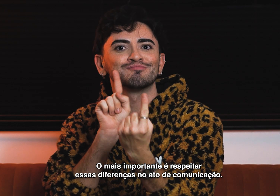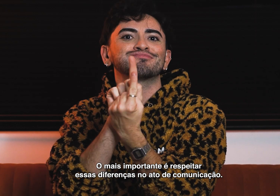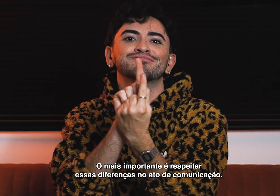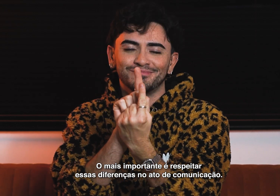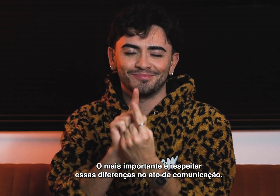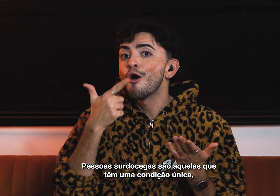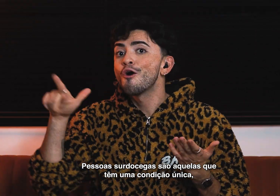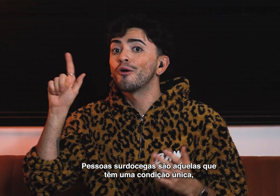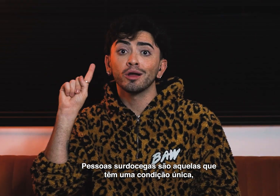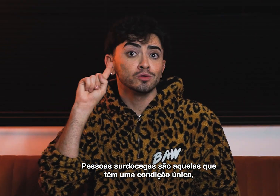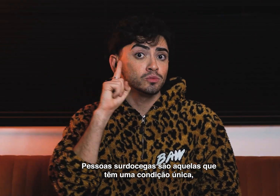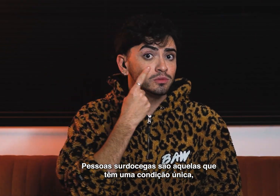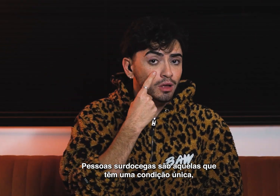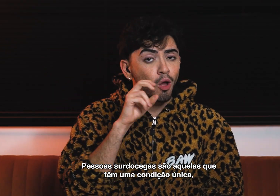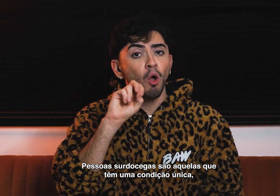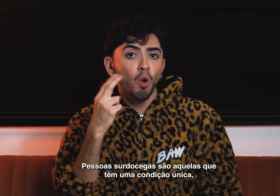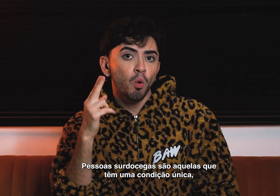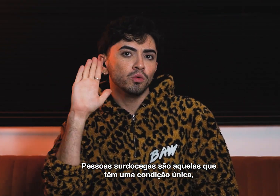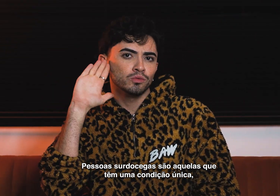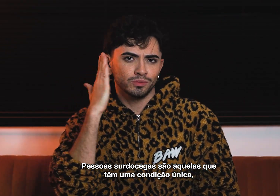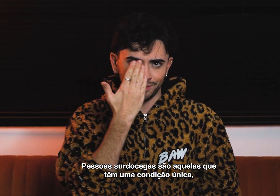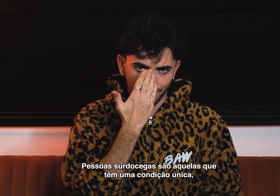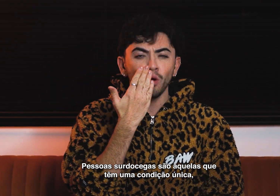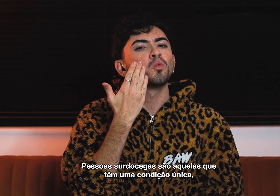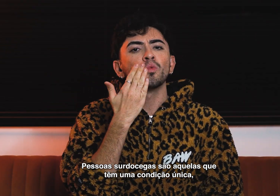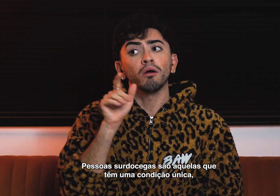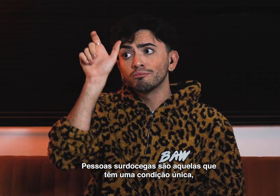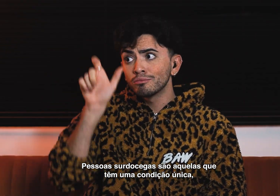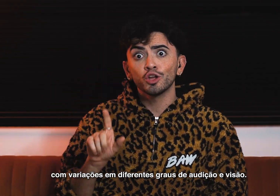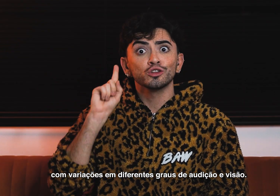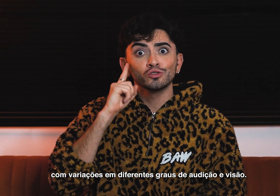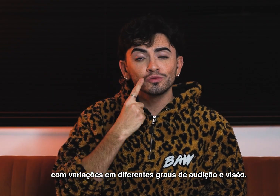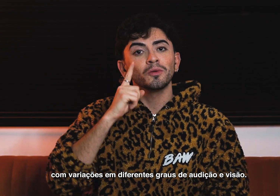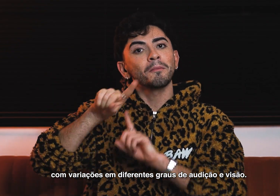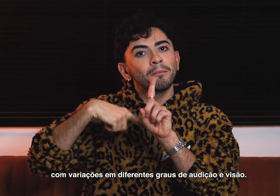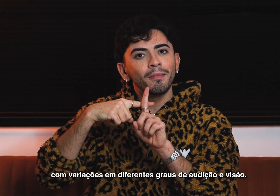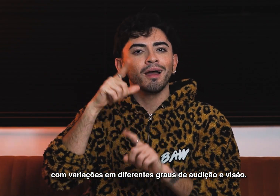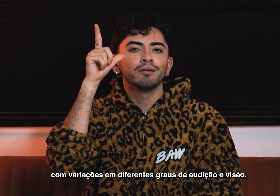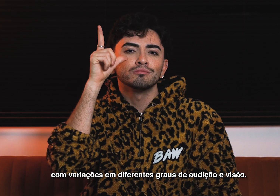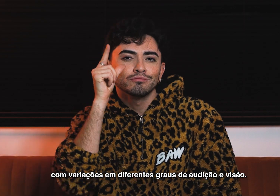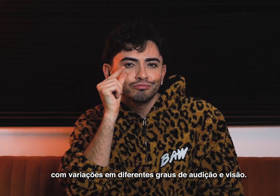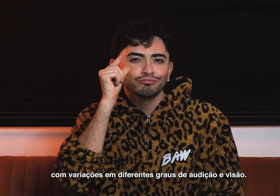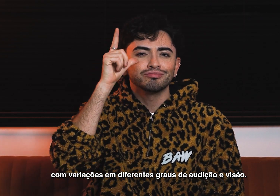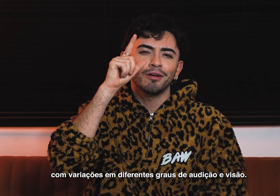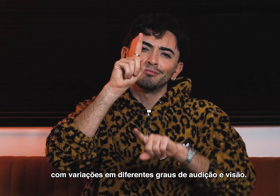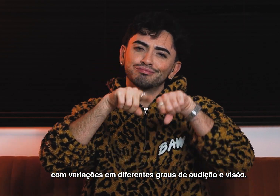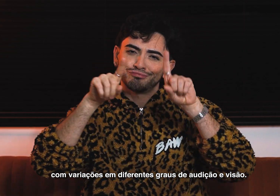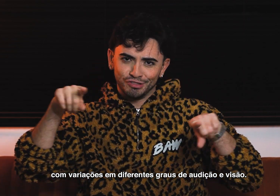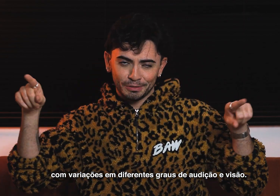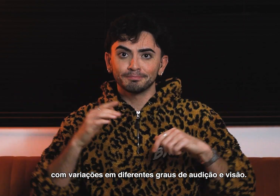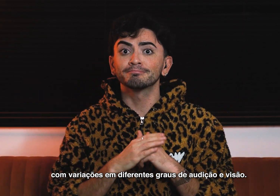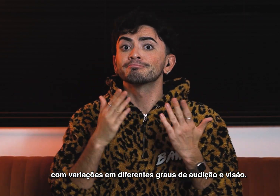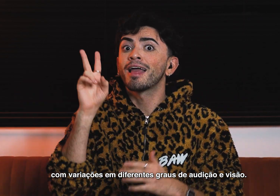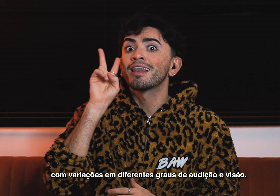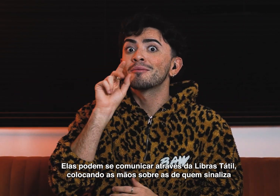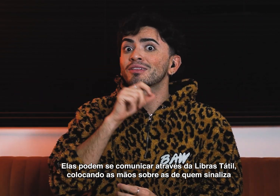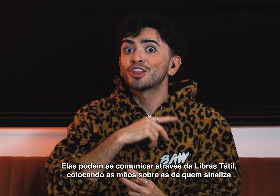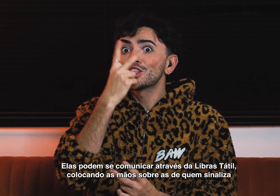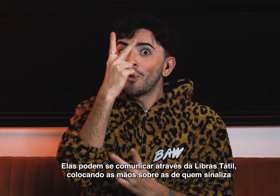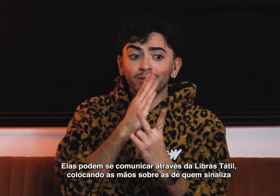ato de comunicação. Pessoas surdo-cegas são aquelas que têm uma condição única, com variações em diferentes graus de audição e visão.